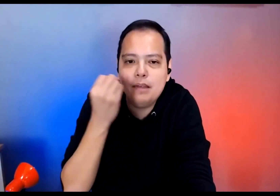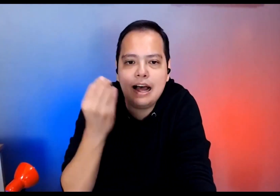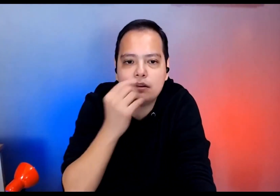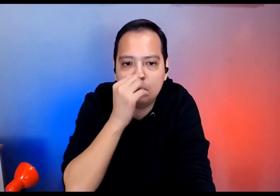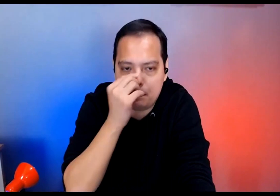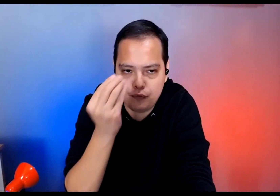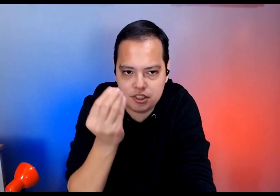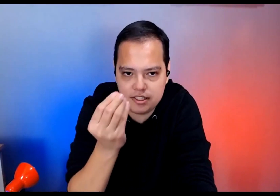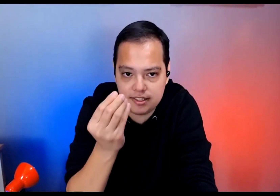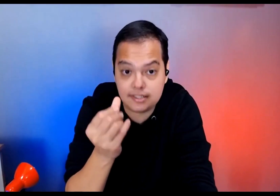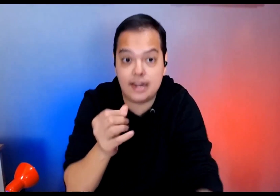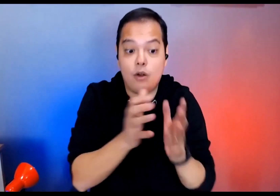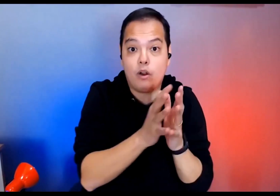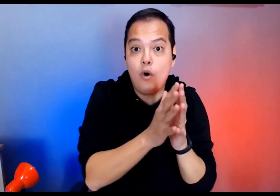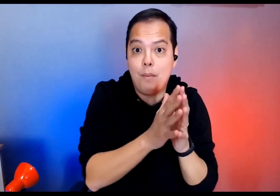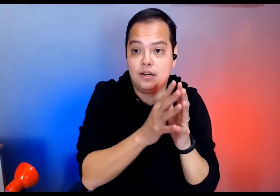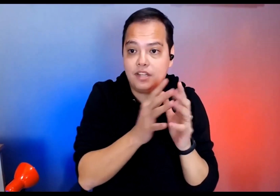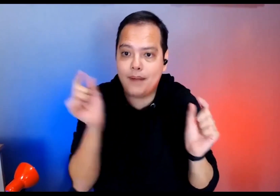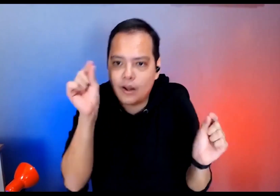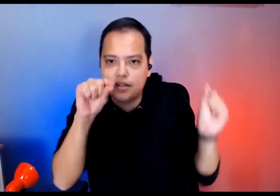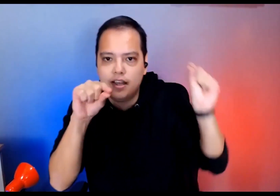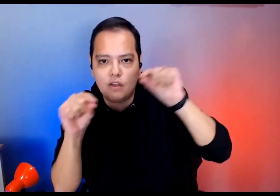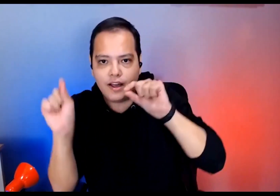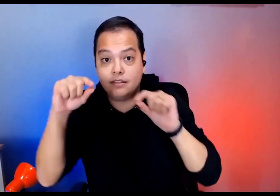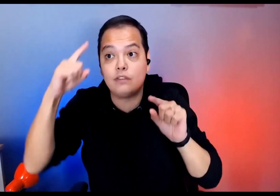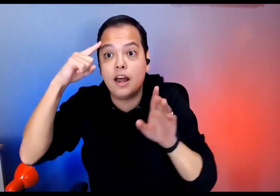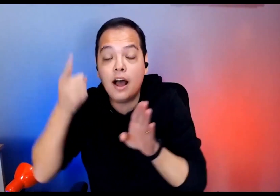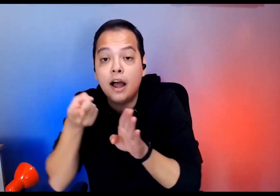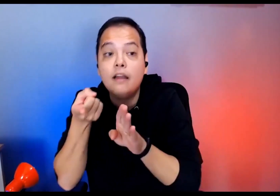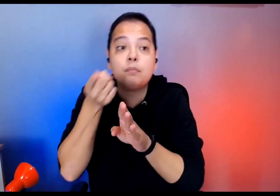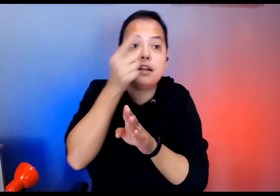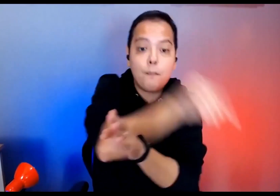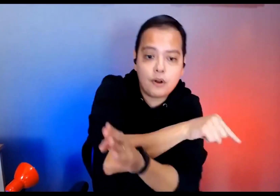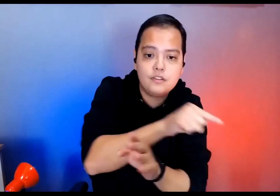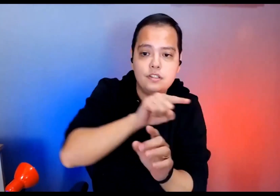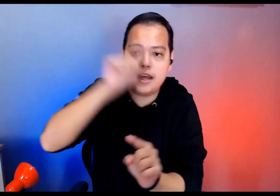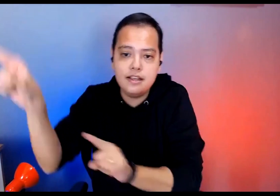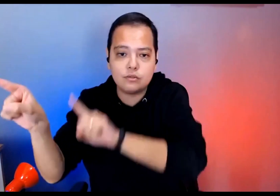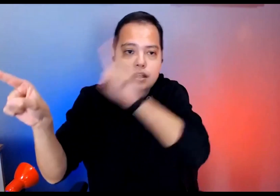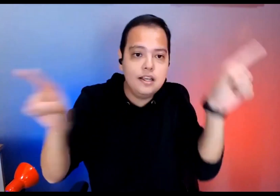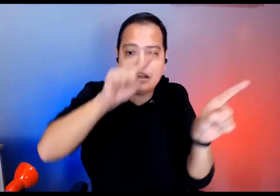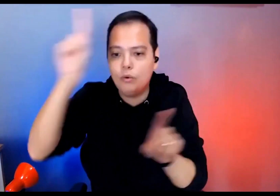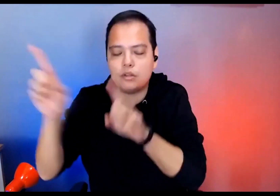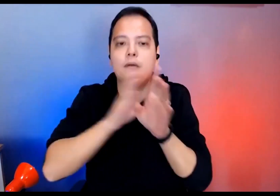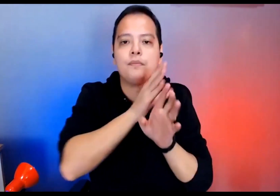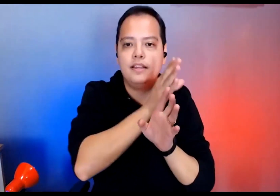tudo com a profundidade necessária. Agora, com o passar do tempo, cada coisinha que a gente vai acrescentando, você fala, então por causa disso que é isso, aquilo outro, e as coisas elas